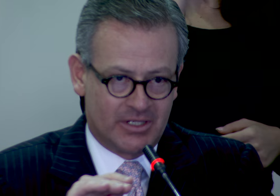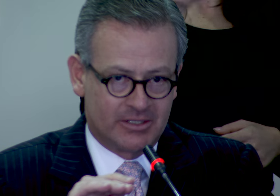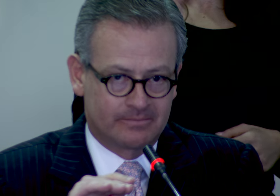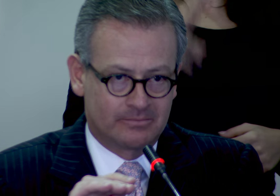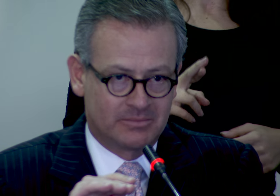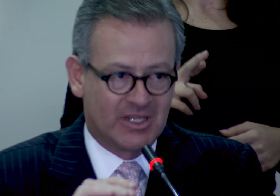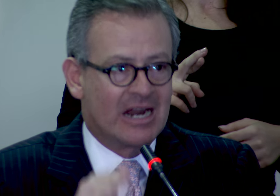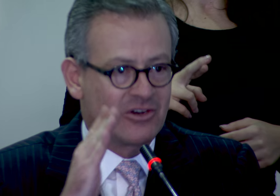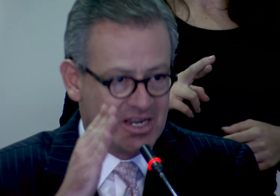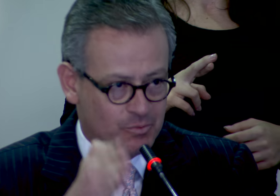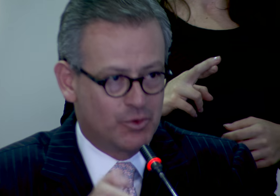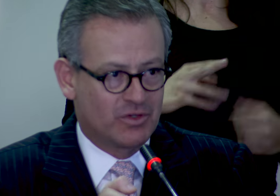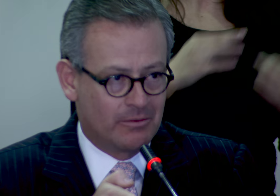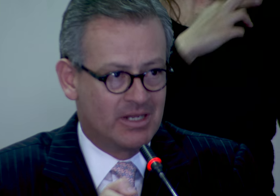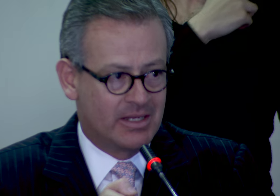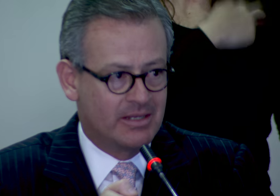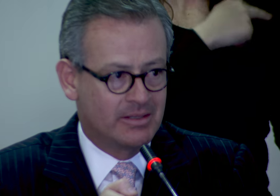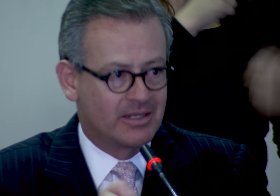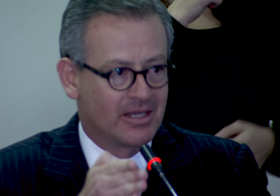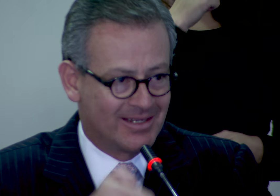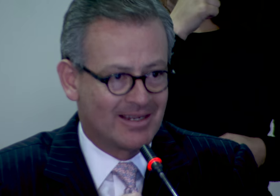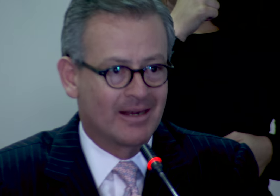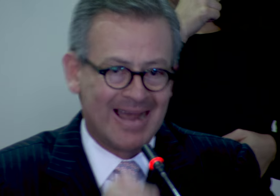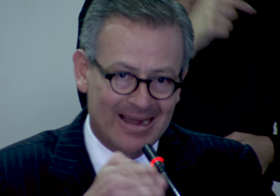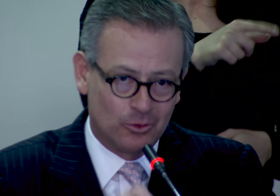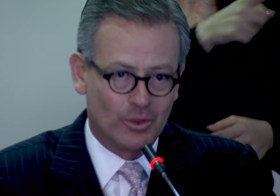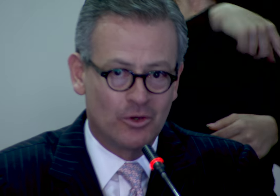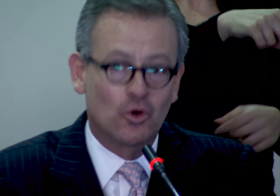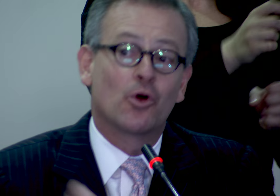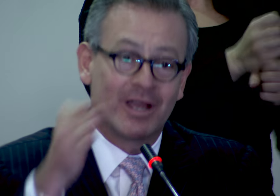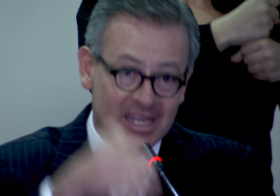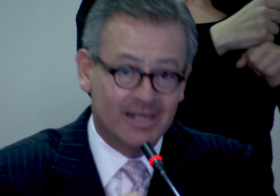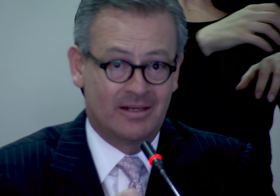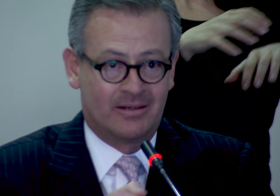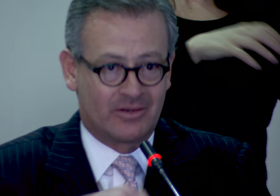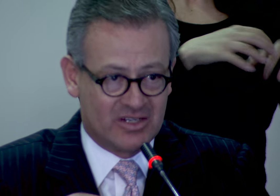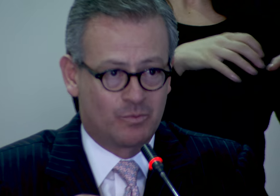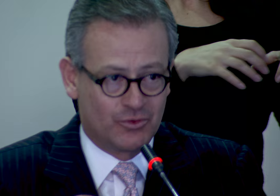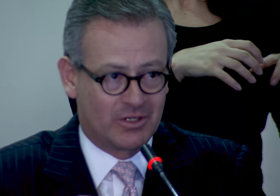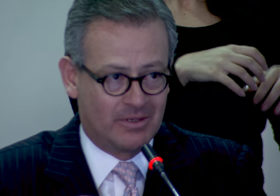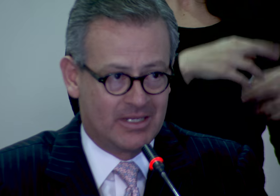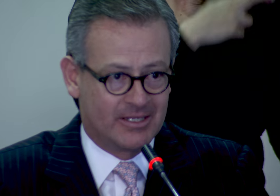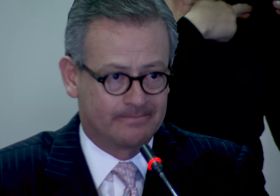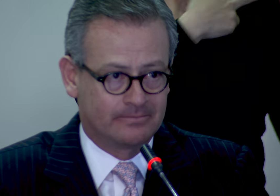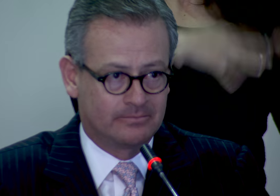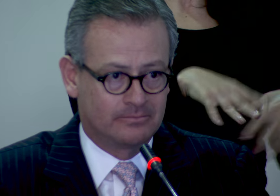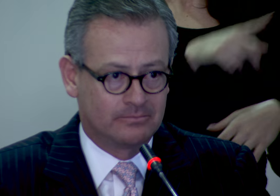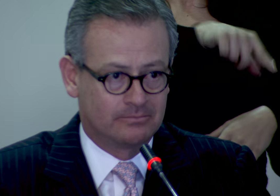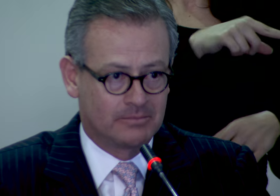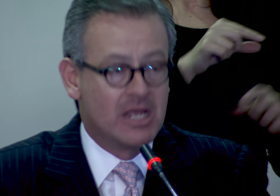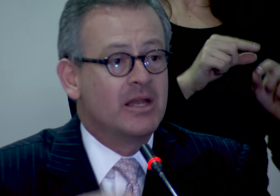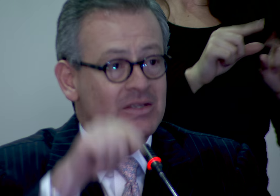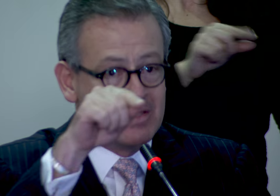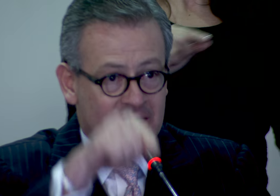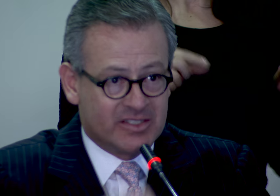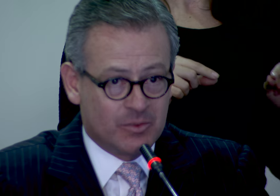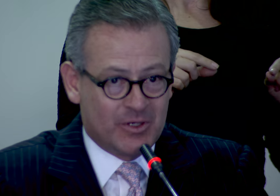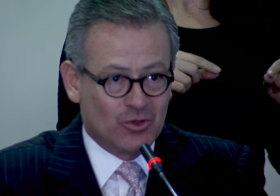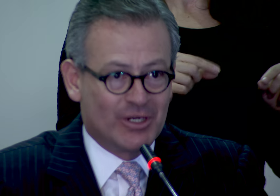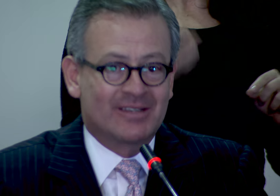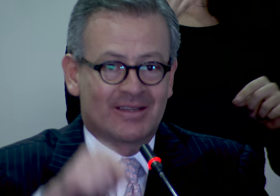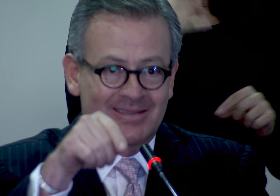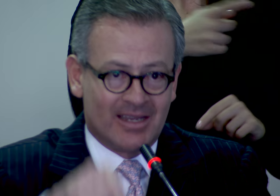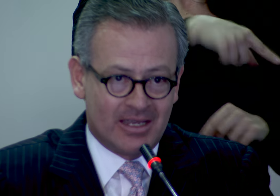Costa Rica. Será responsabilidad de quienes han actuado con irresponsabilidad. Si